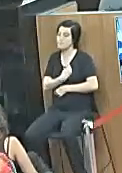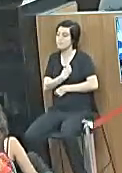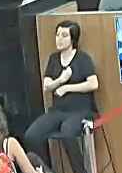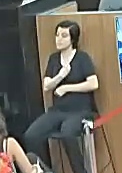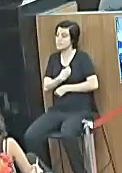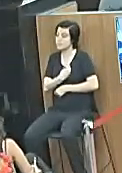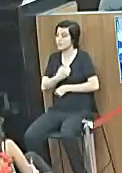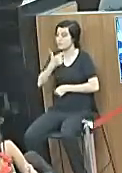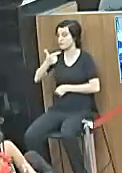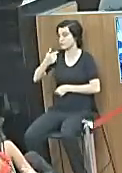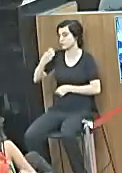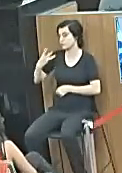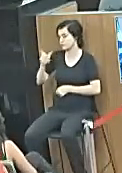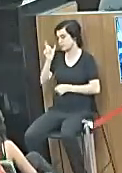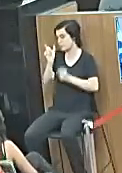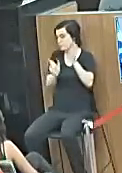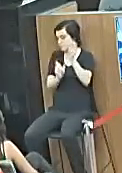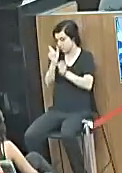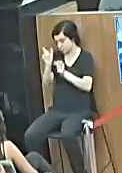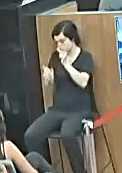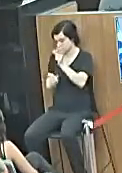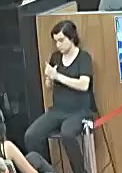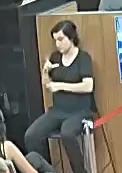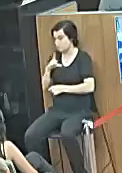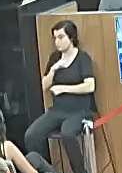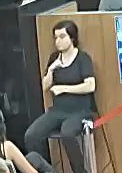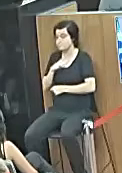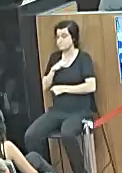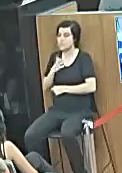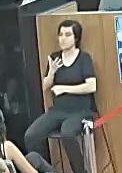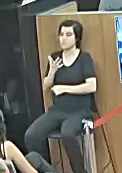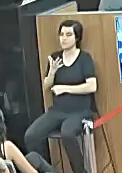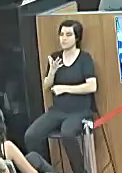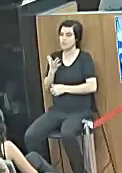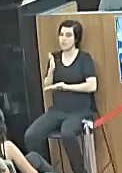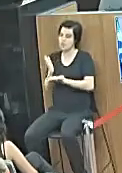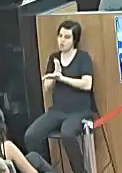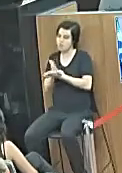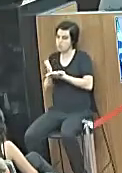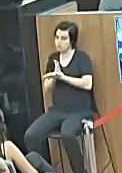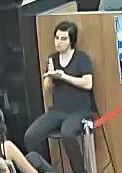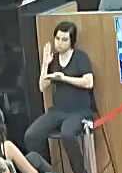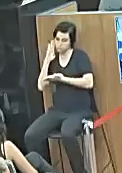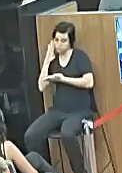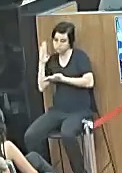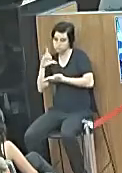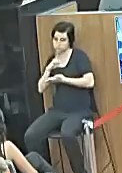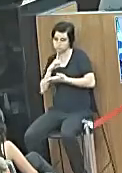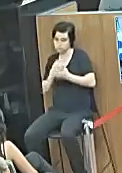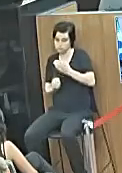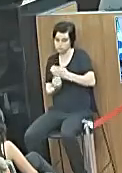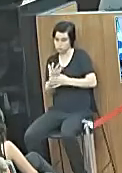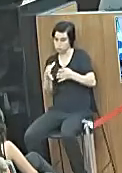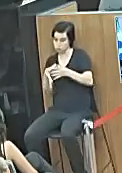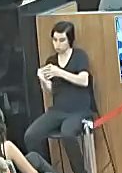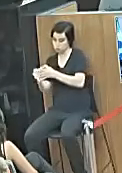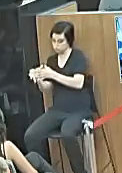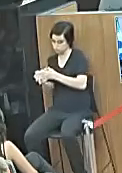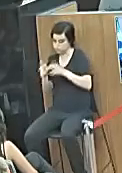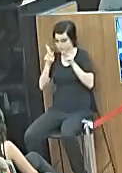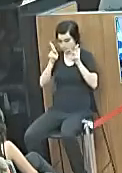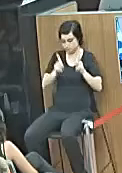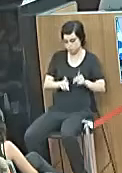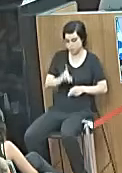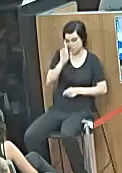áreas de interesse que conformarão os subgrupos pessoa com deficiência